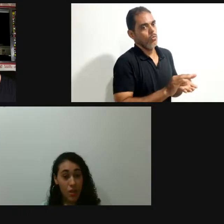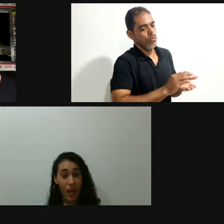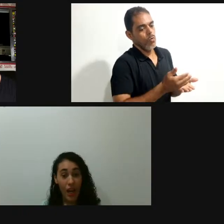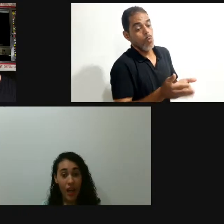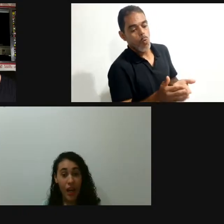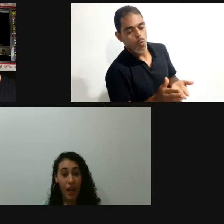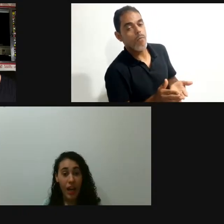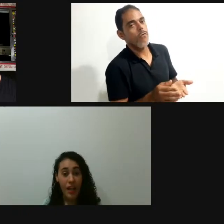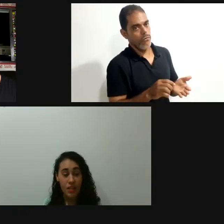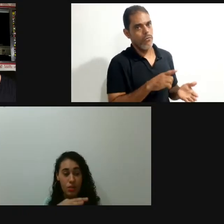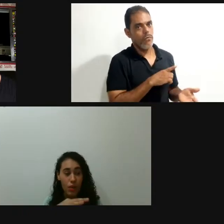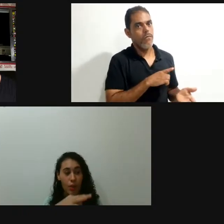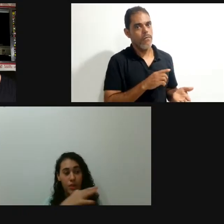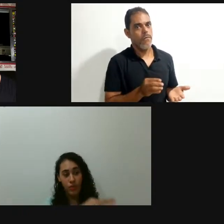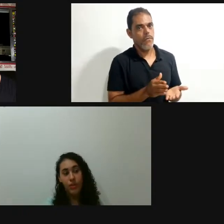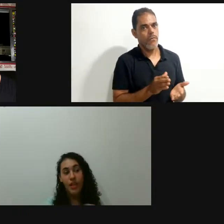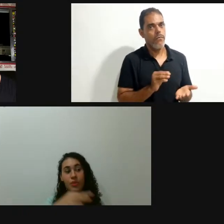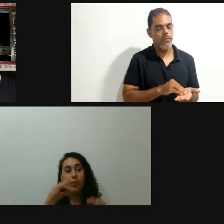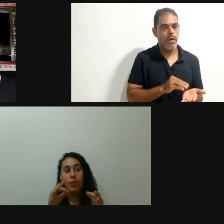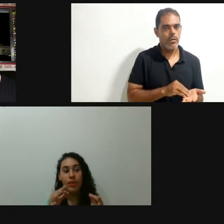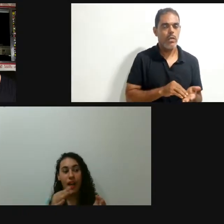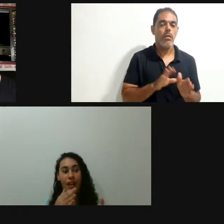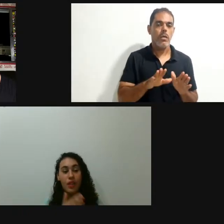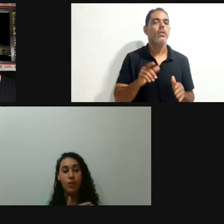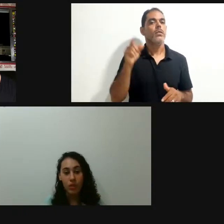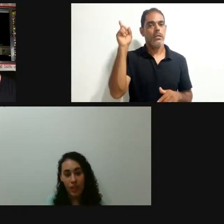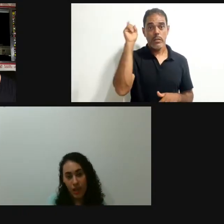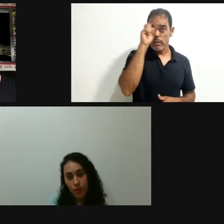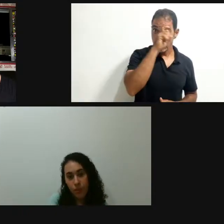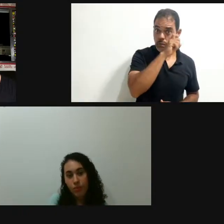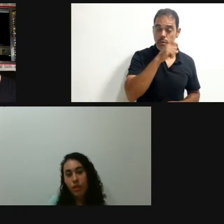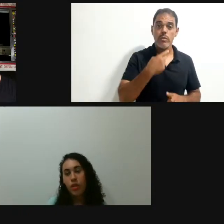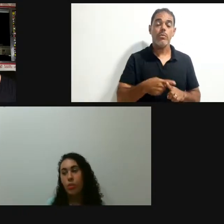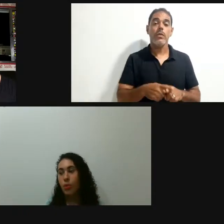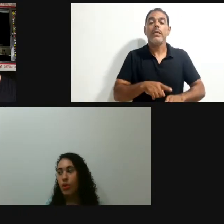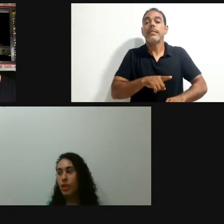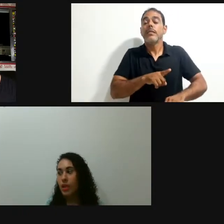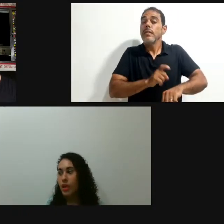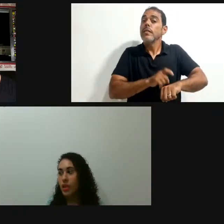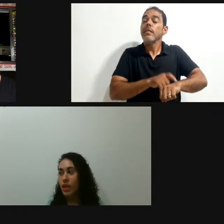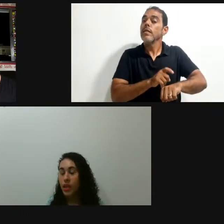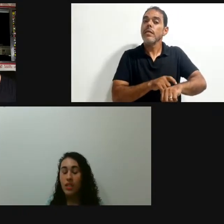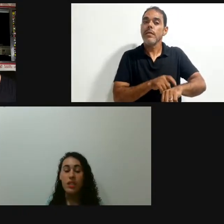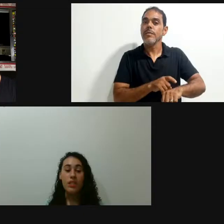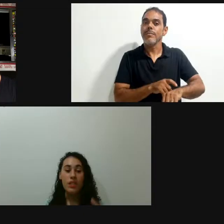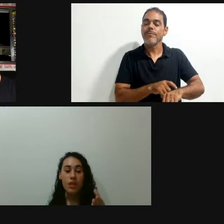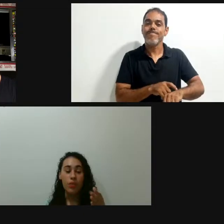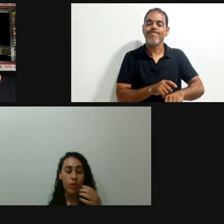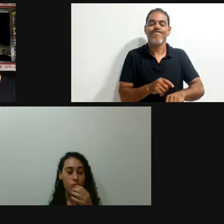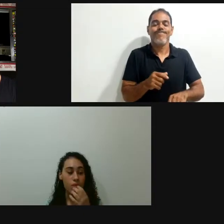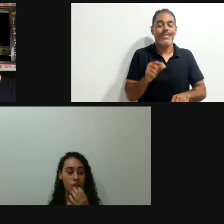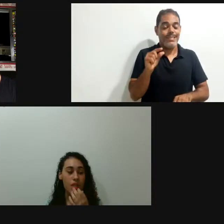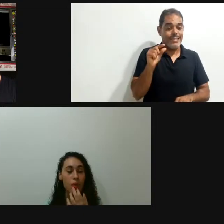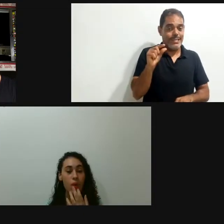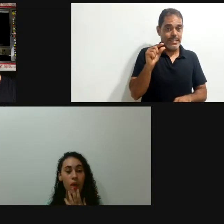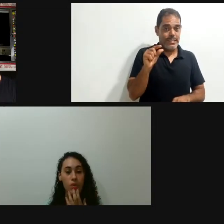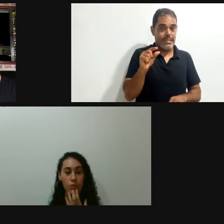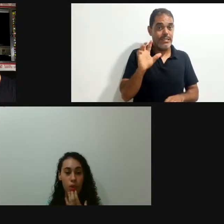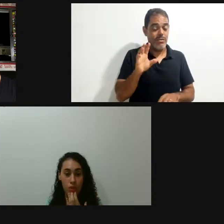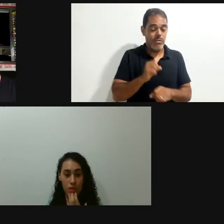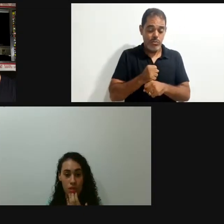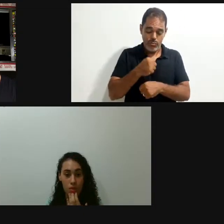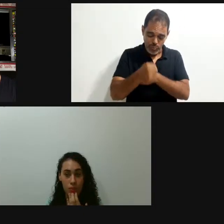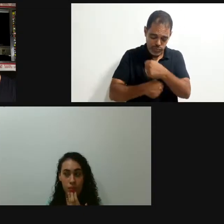E isso é uma dificuldade, além do tempo, porque foram 5